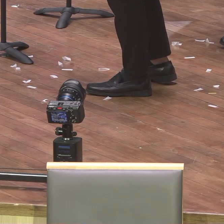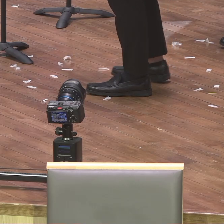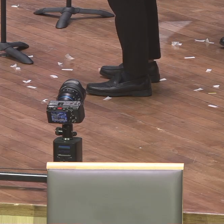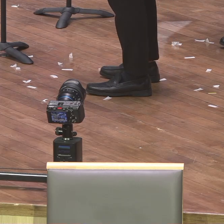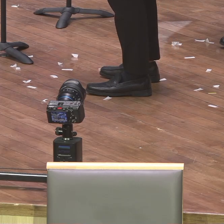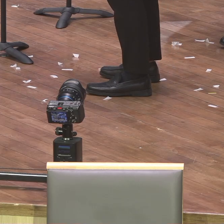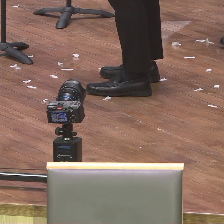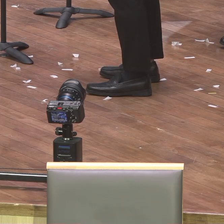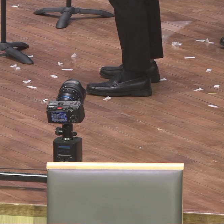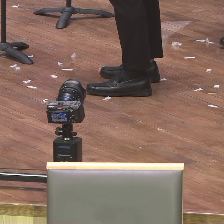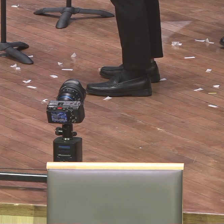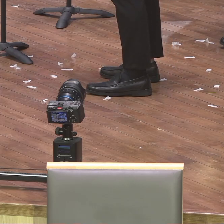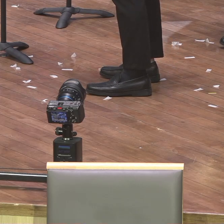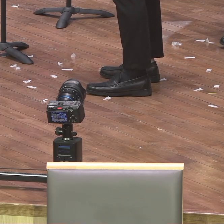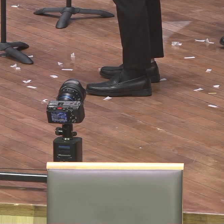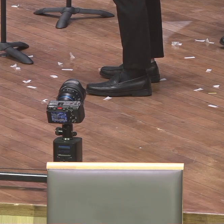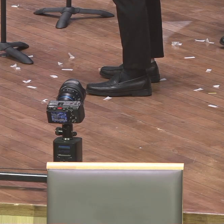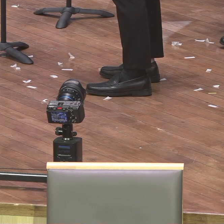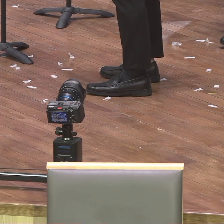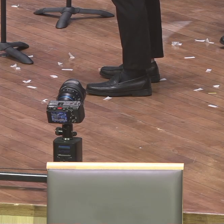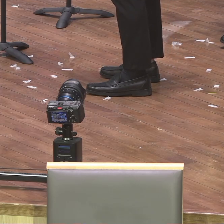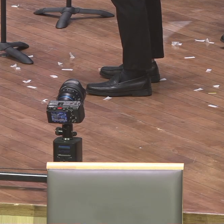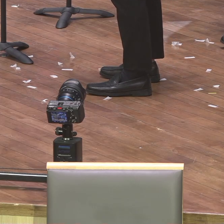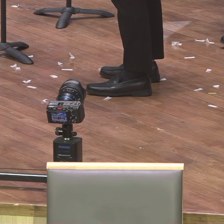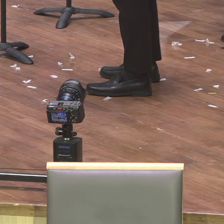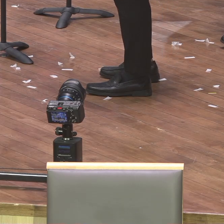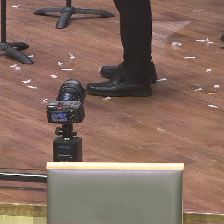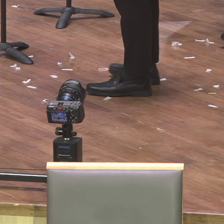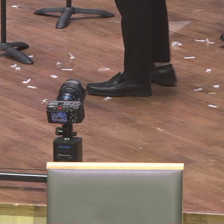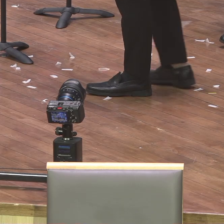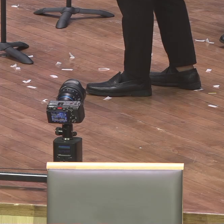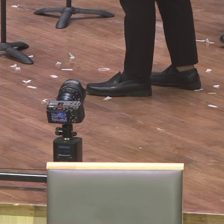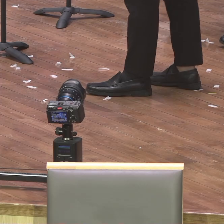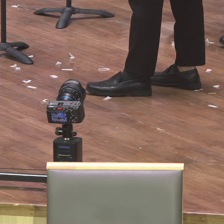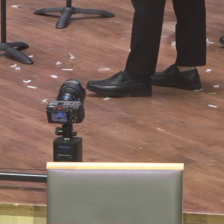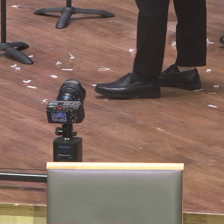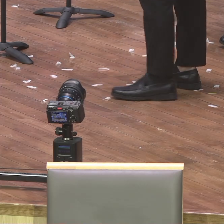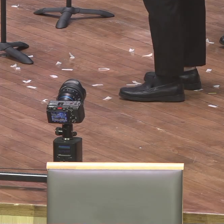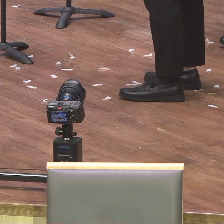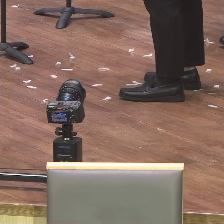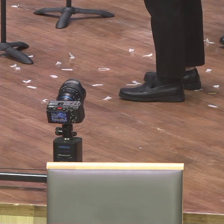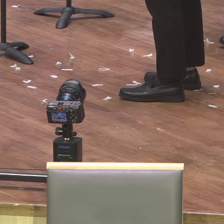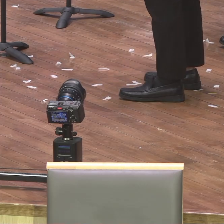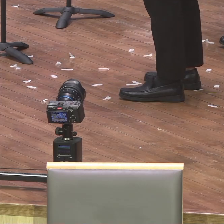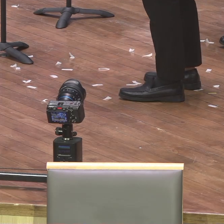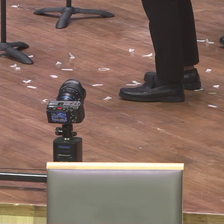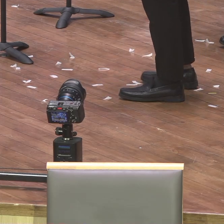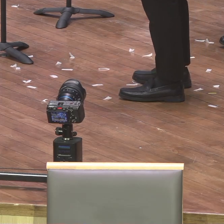Thank you.